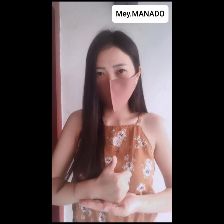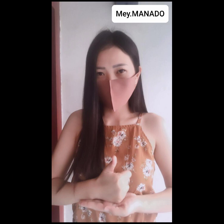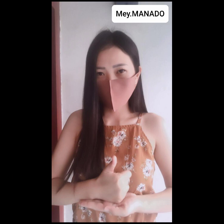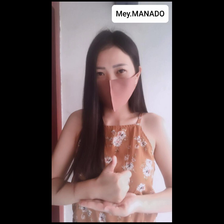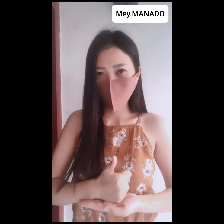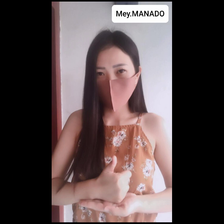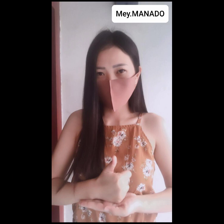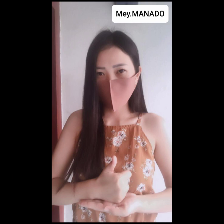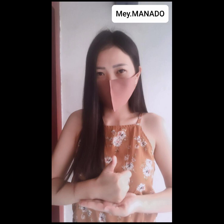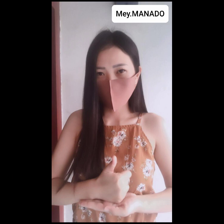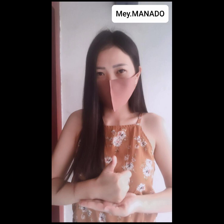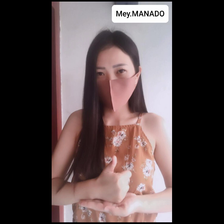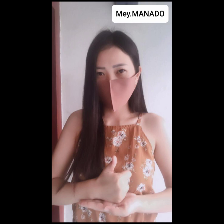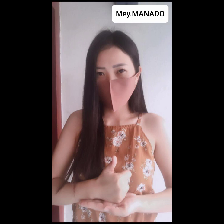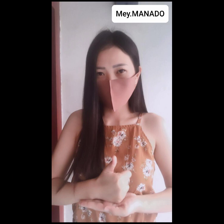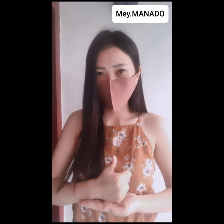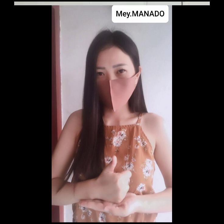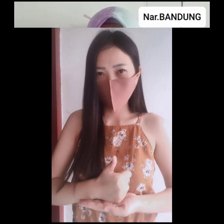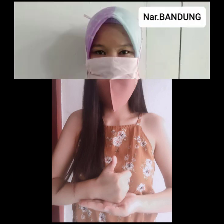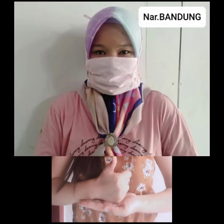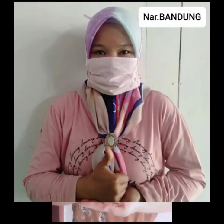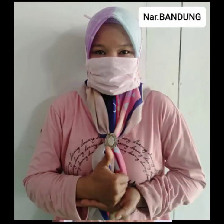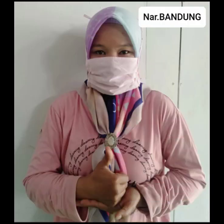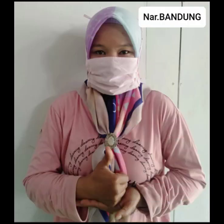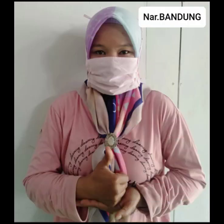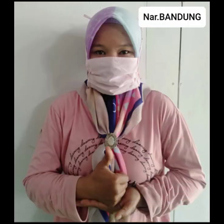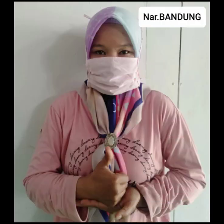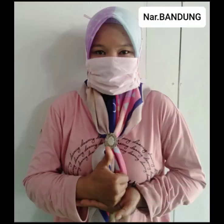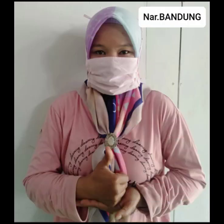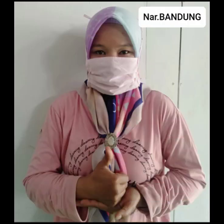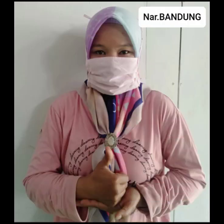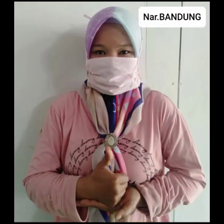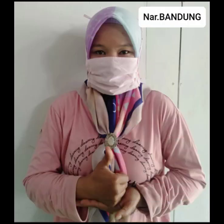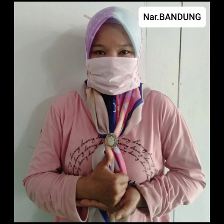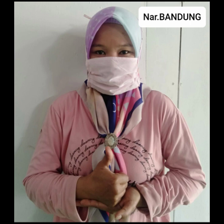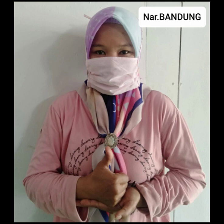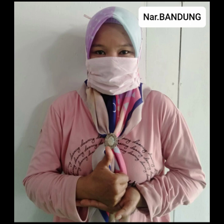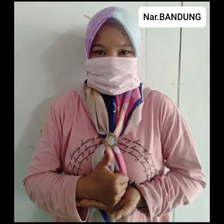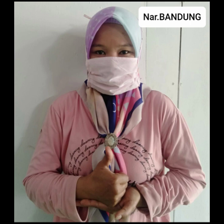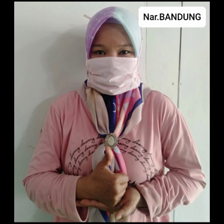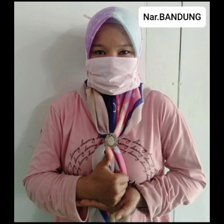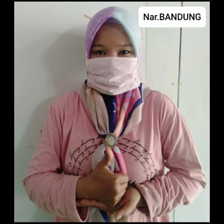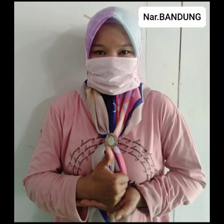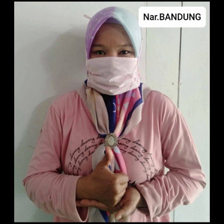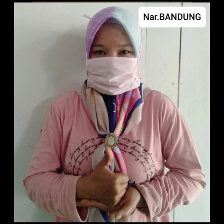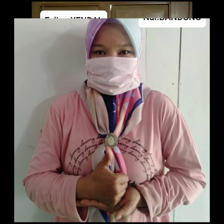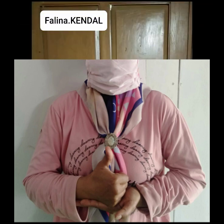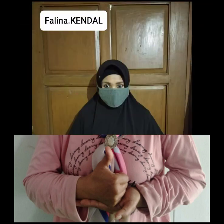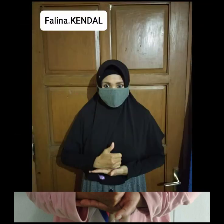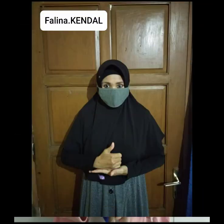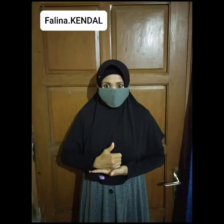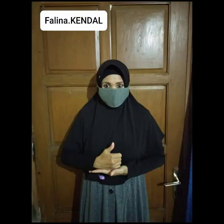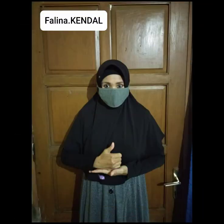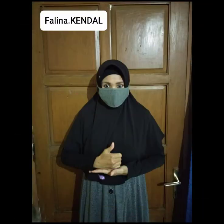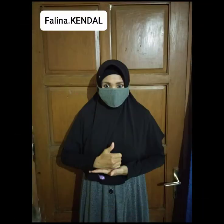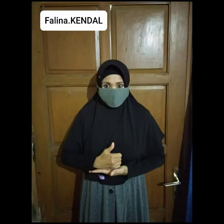Dunia telah tersenyum melihat kau bertaruh nyawa.